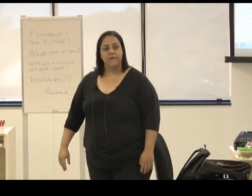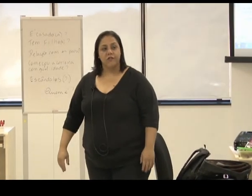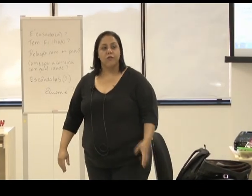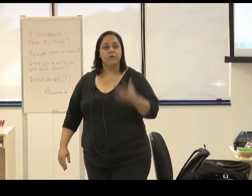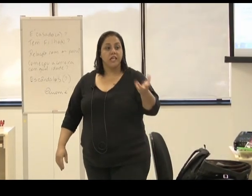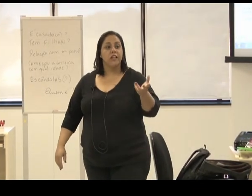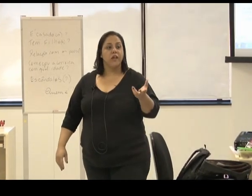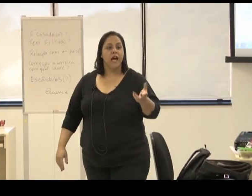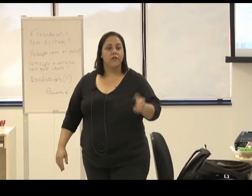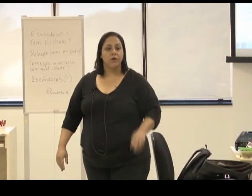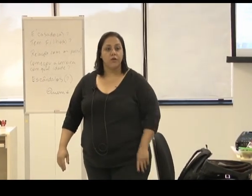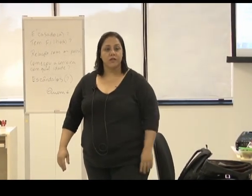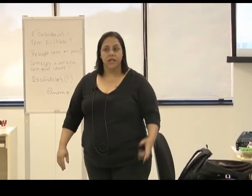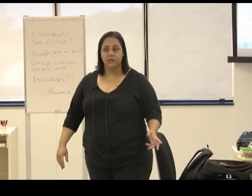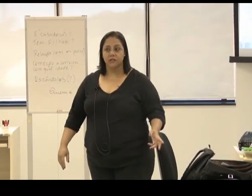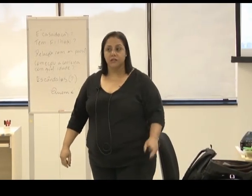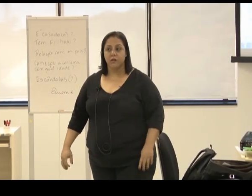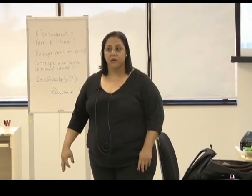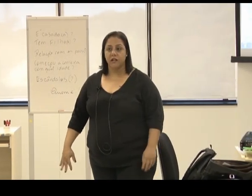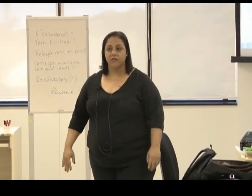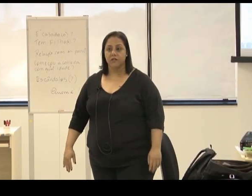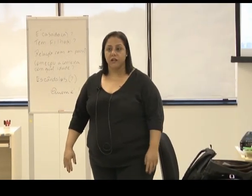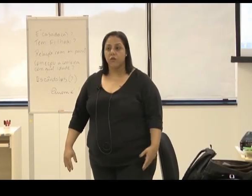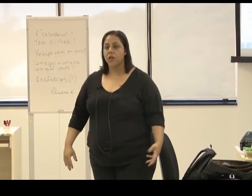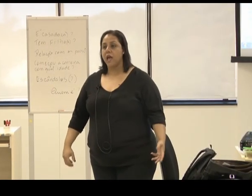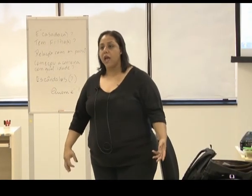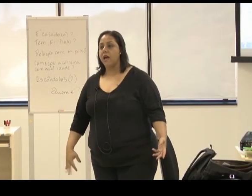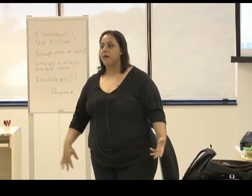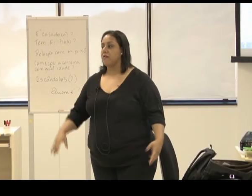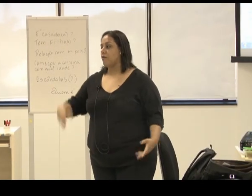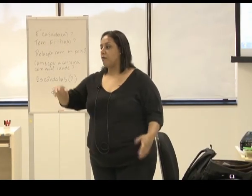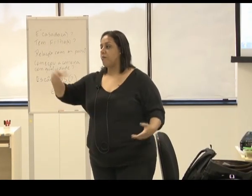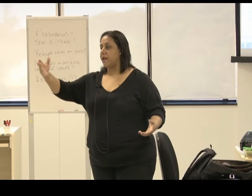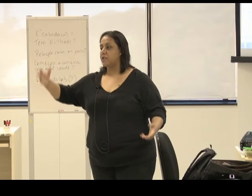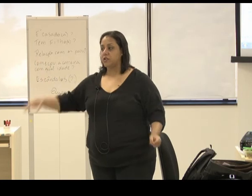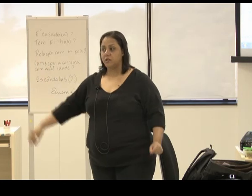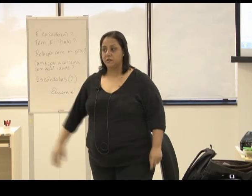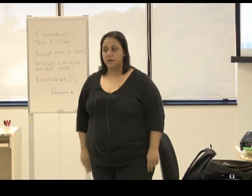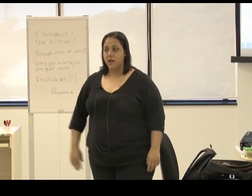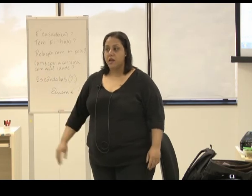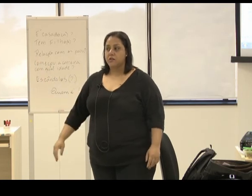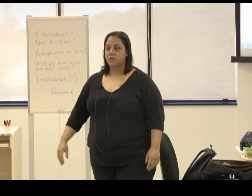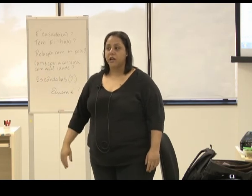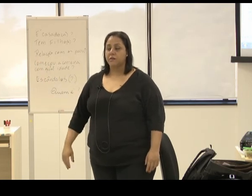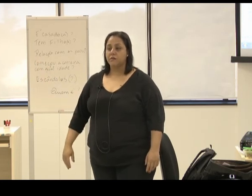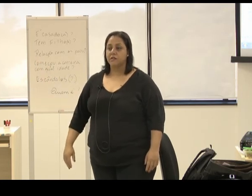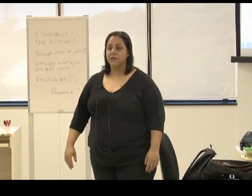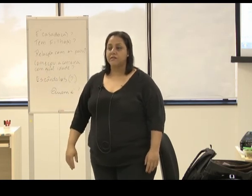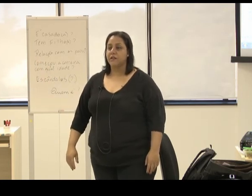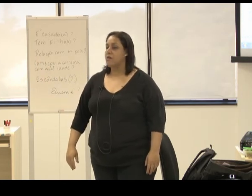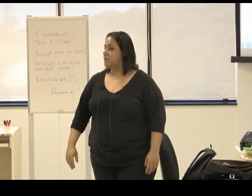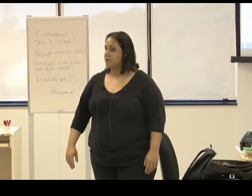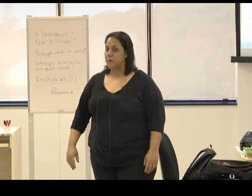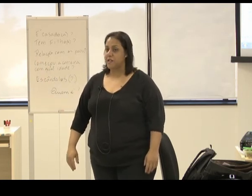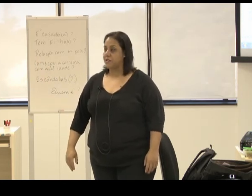Então, é o significado da coisa. E é isso que vocês estão aprendendo a fazer. O que é Parintins? Se eu chegasse para vocês e falar assim, qual é o sinal de